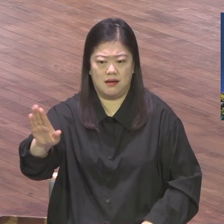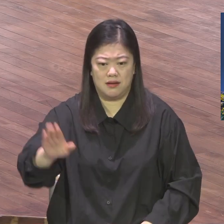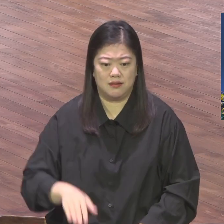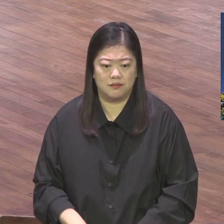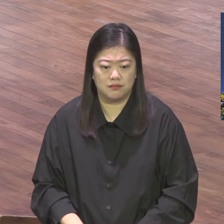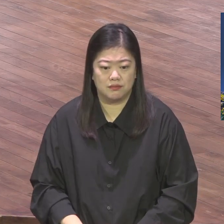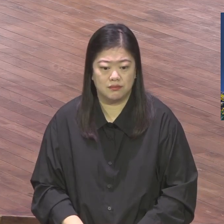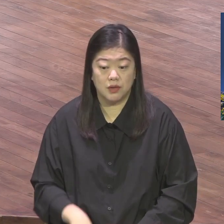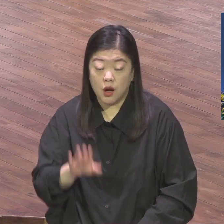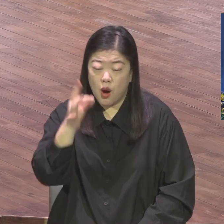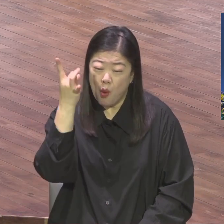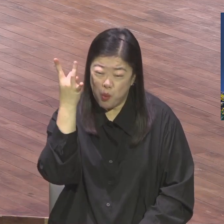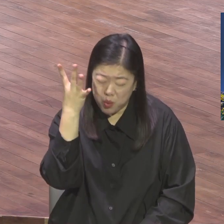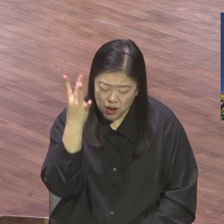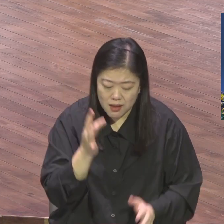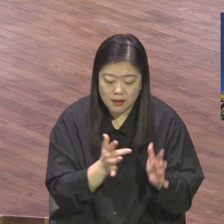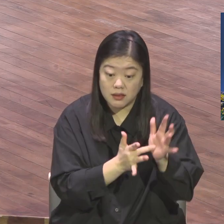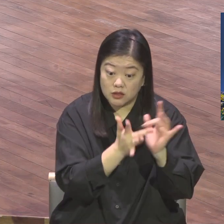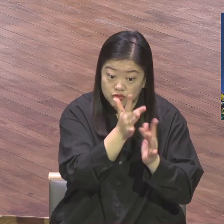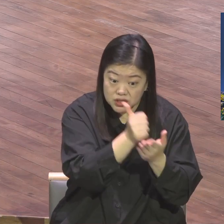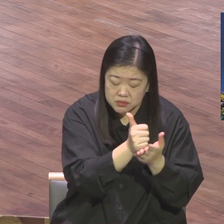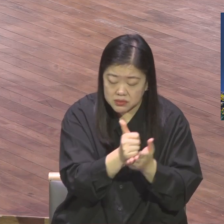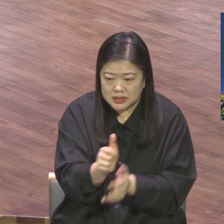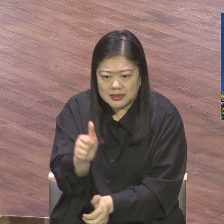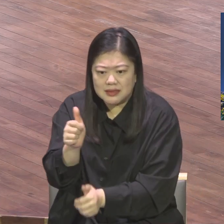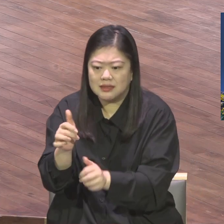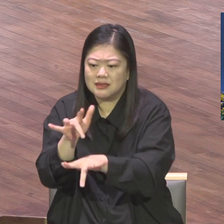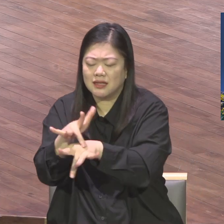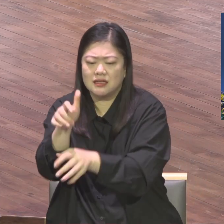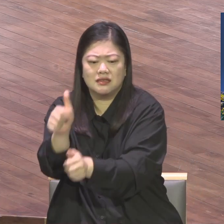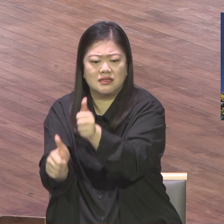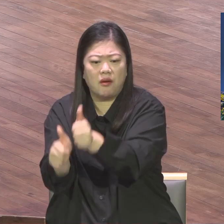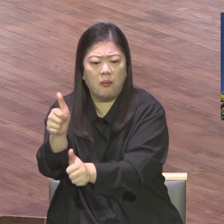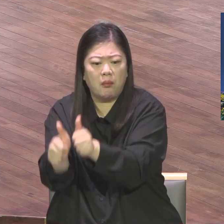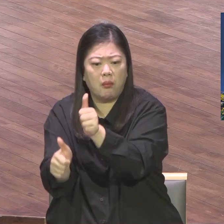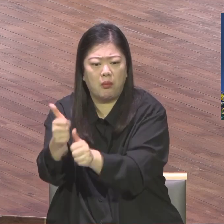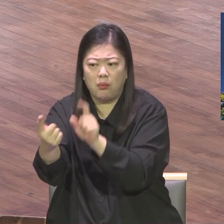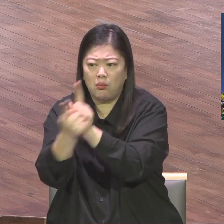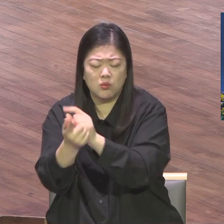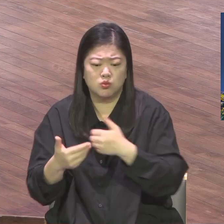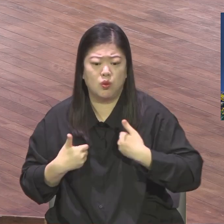분이. 그런데 예수님께 친히 시험받으신 이유가 뭐냐?